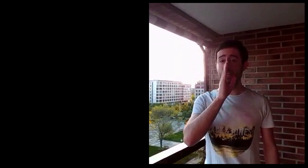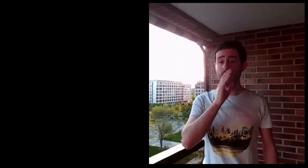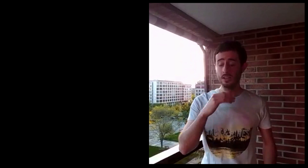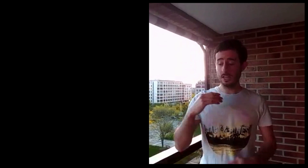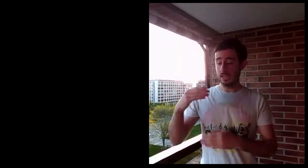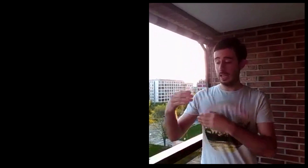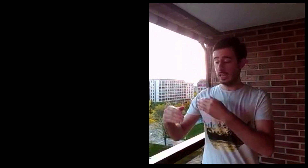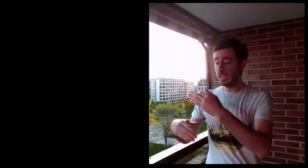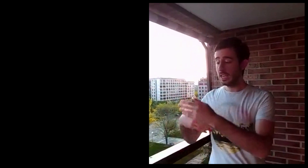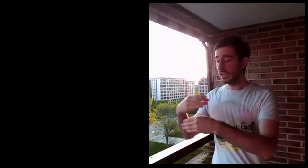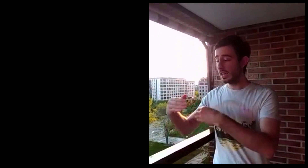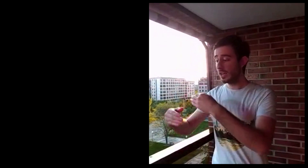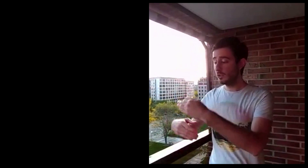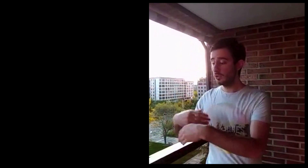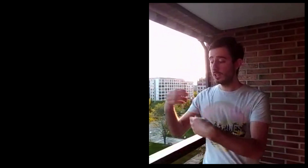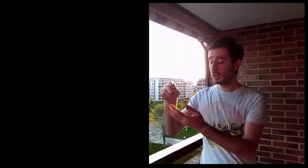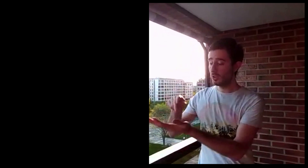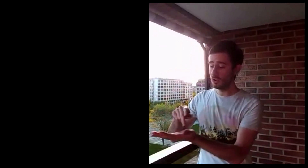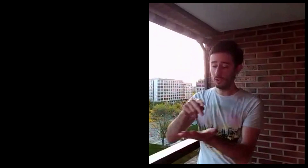Isilpean